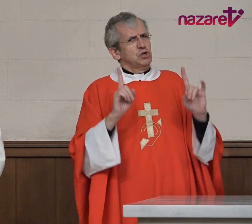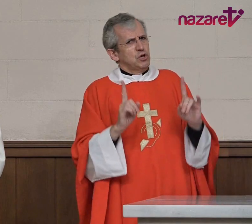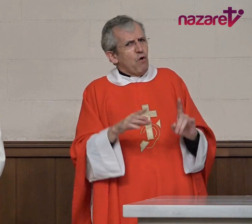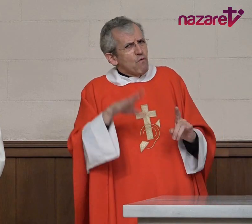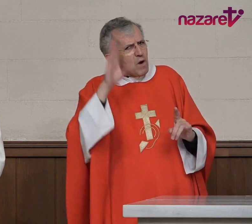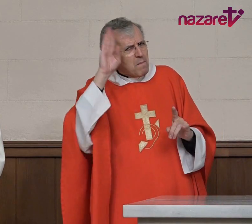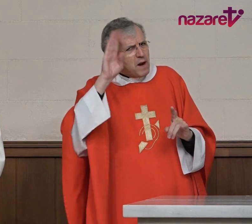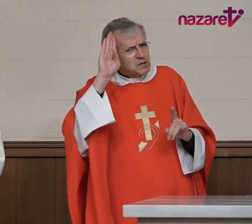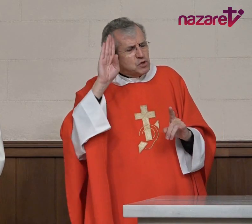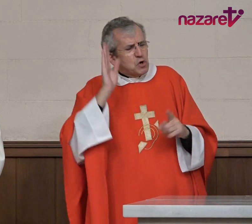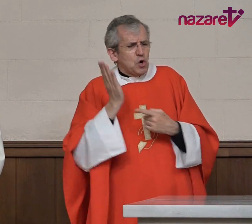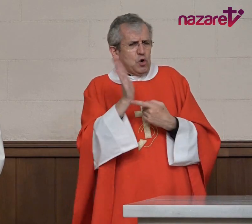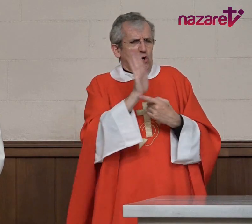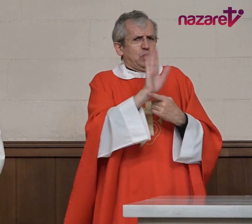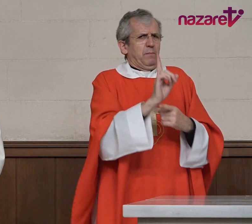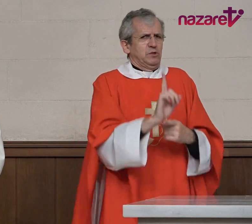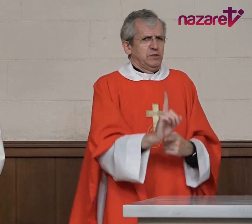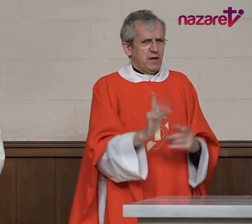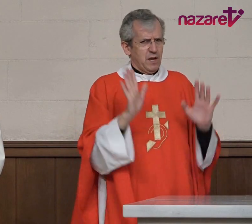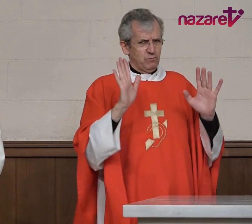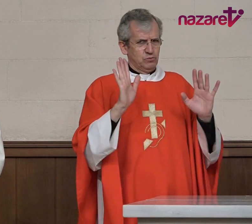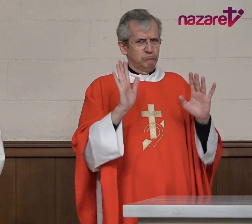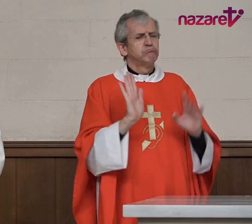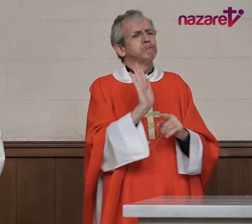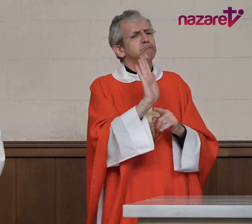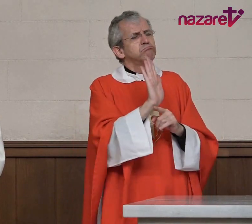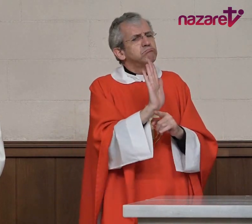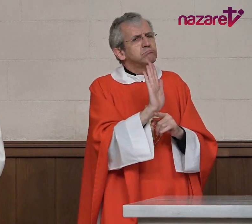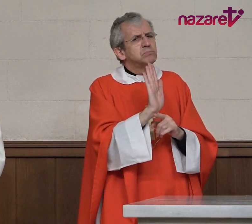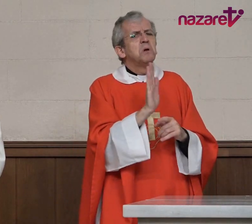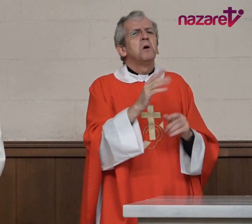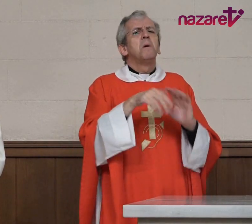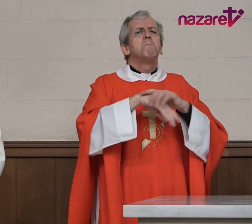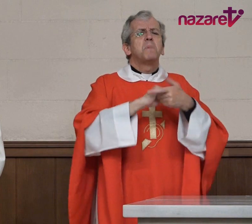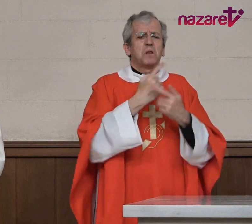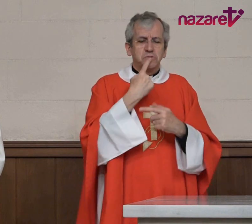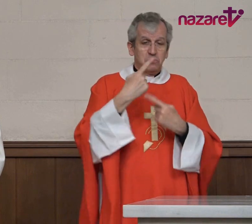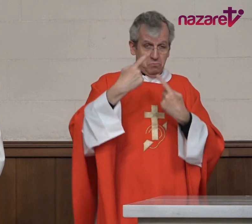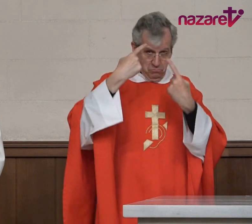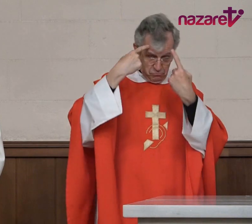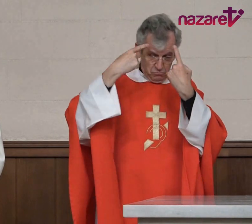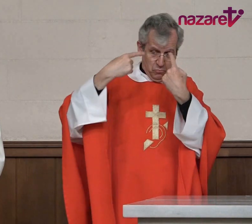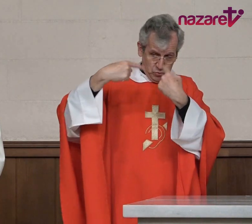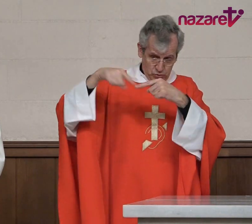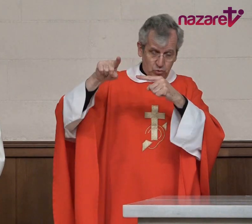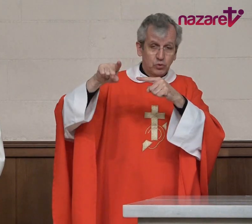malhechor, no te lo entregaríamos. Pilatos les dijo: Lleváoslo